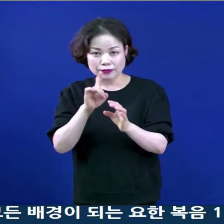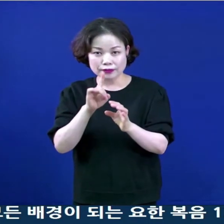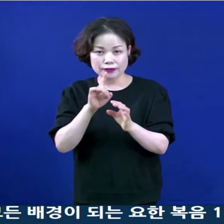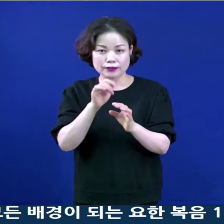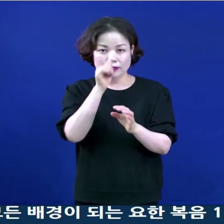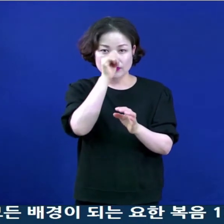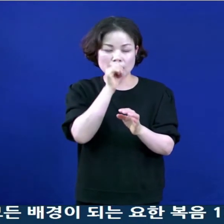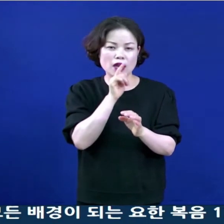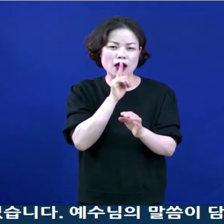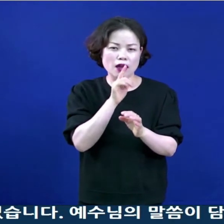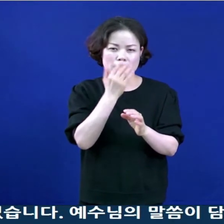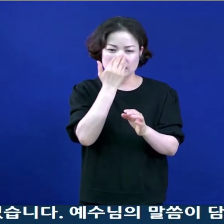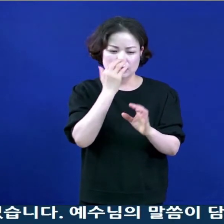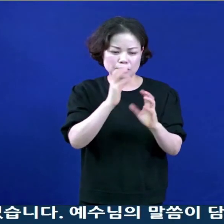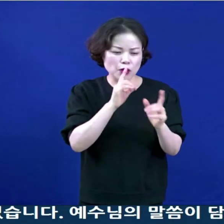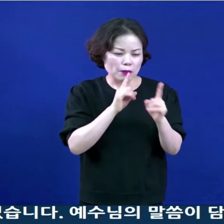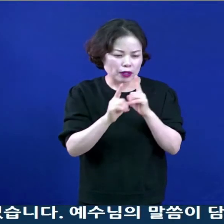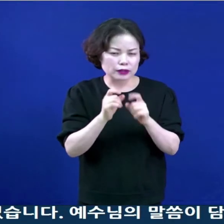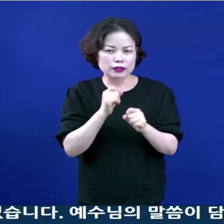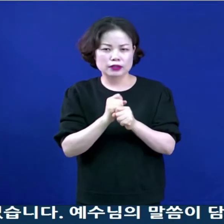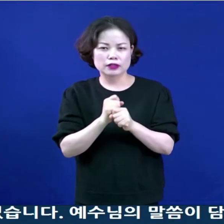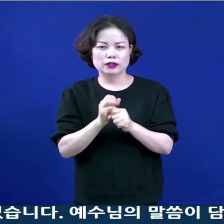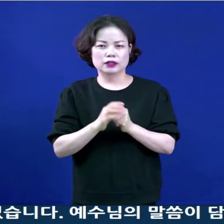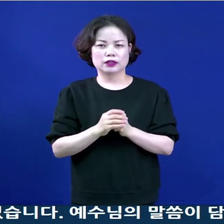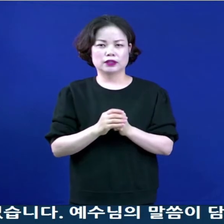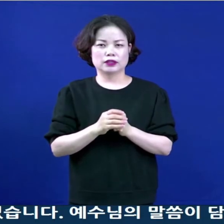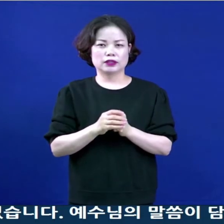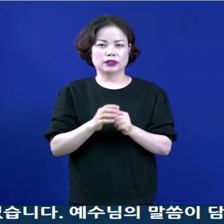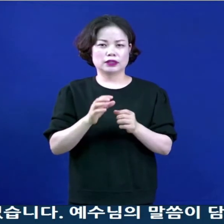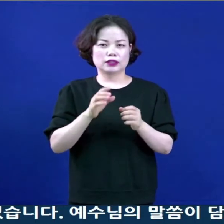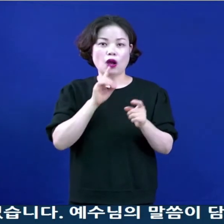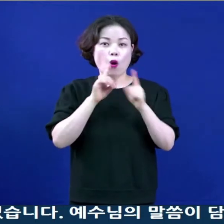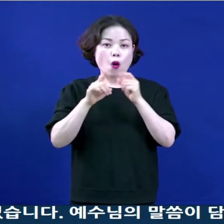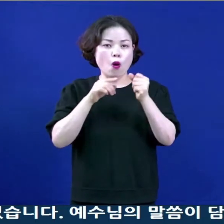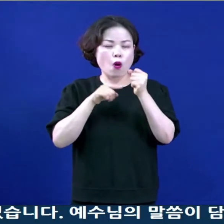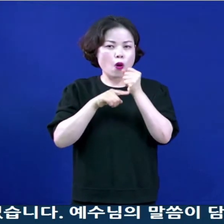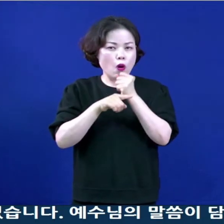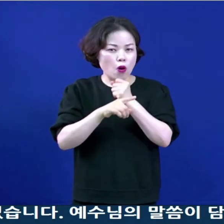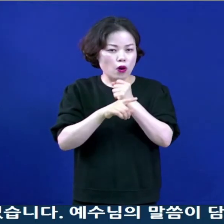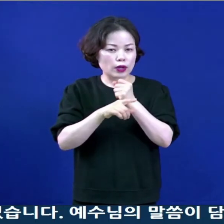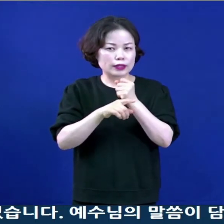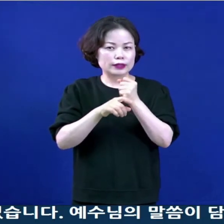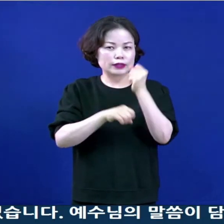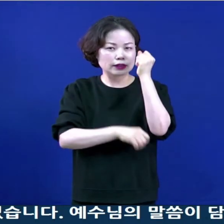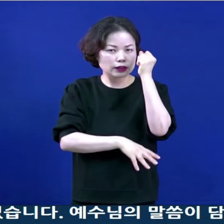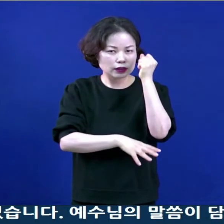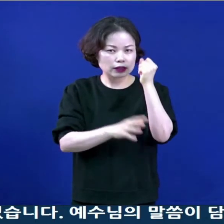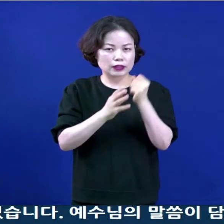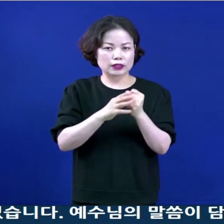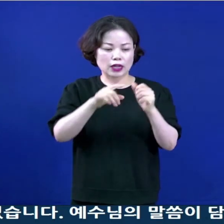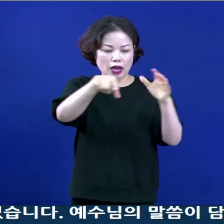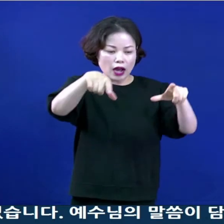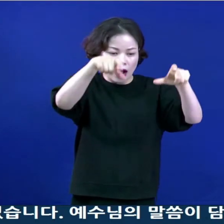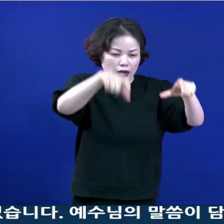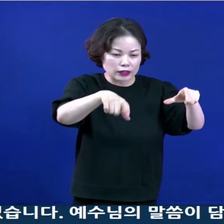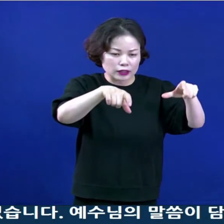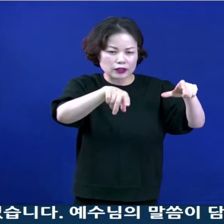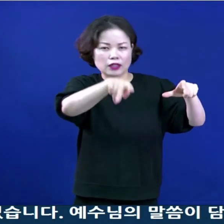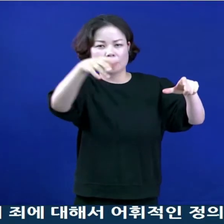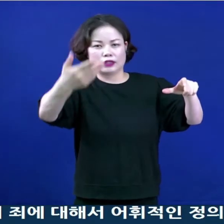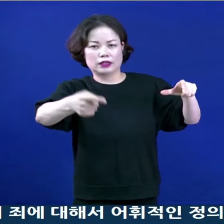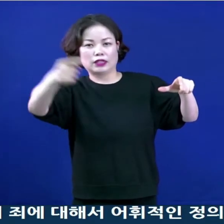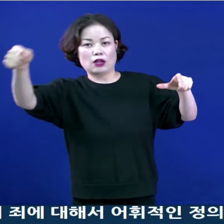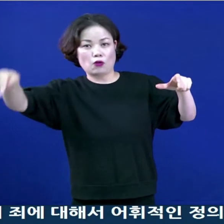이제 죄가 있는데, 이 어휘적인 정의를 해보면 관역에서 벗어난 것, 이것이